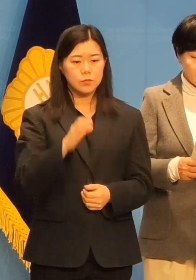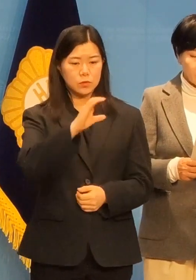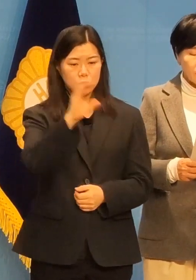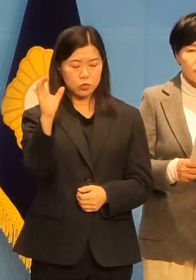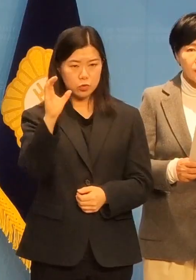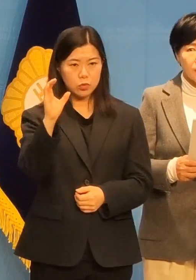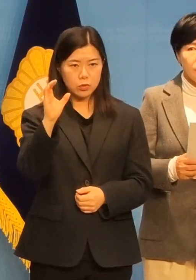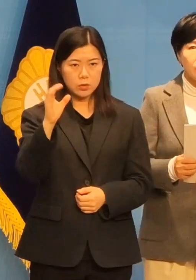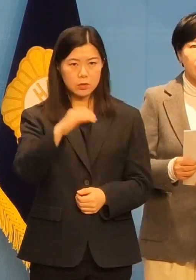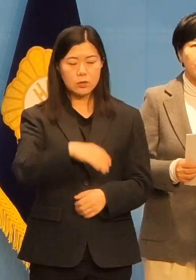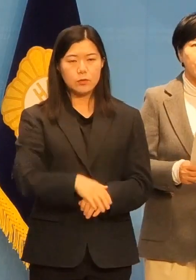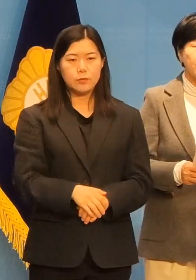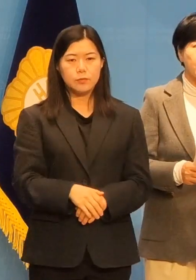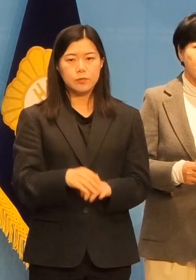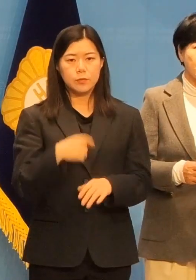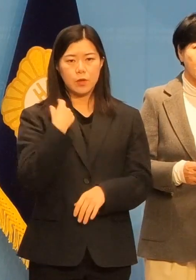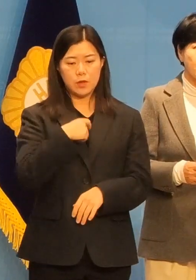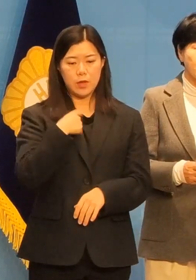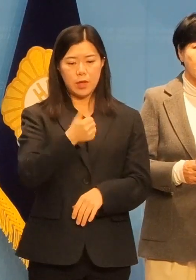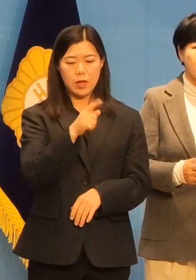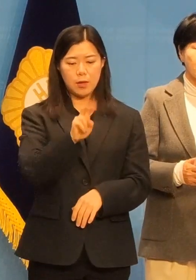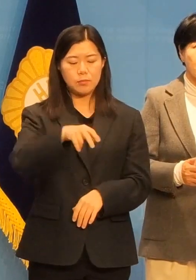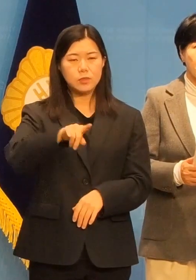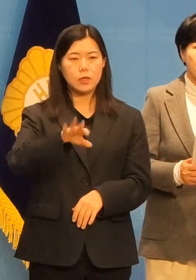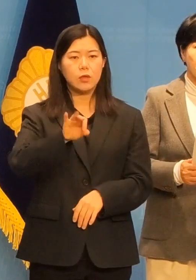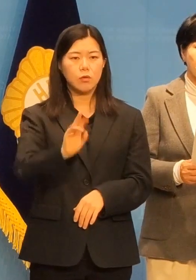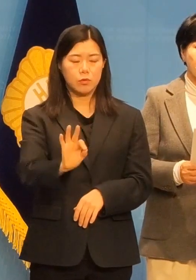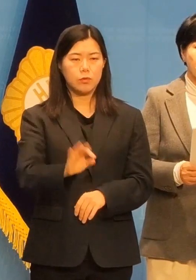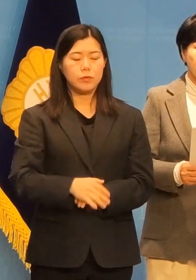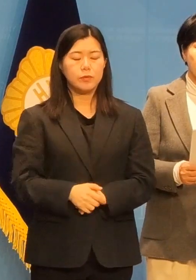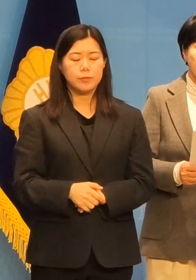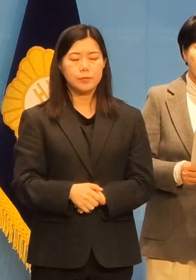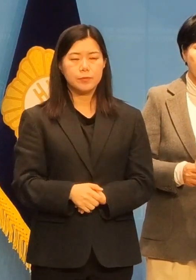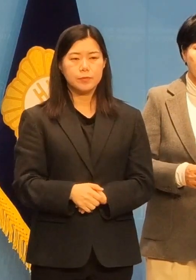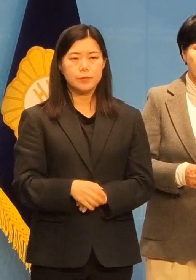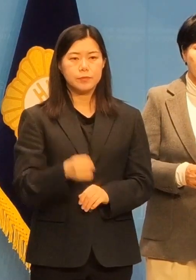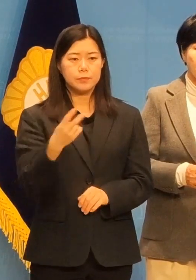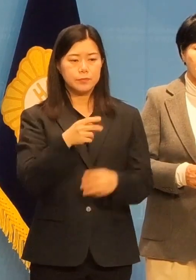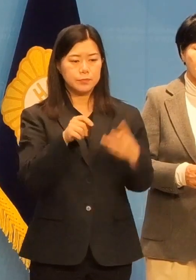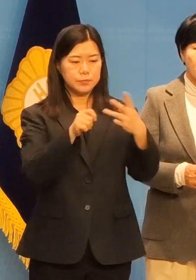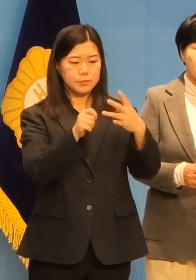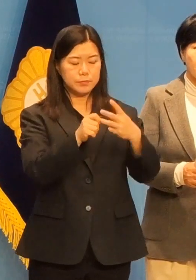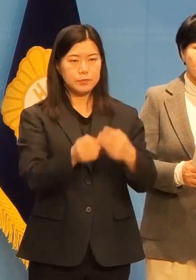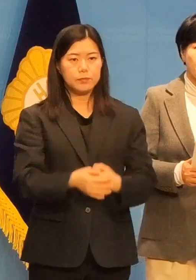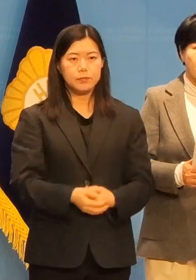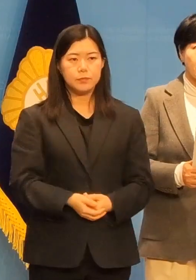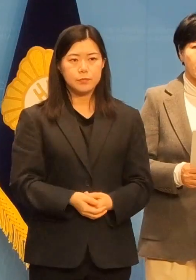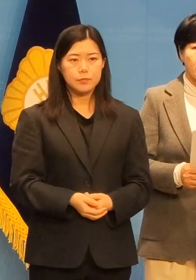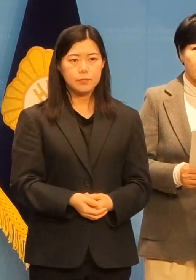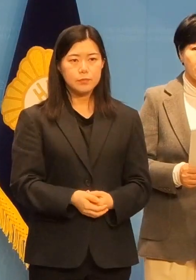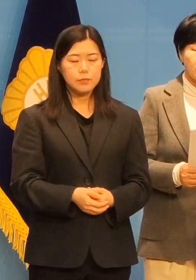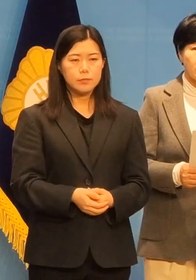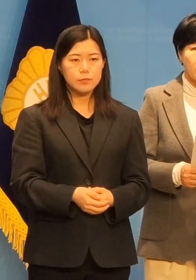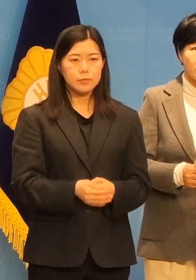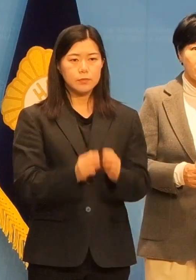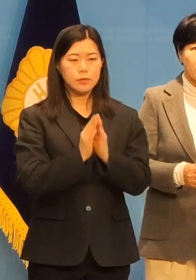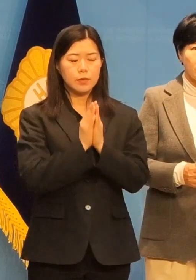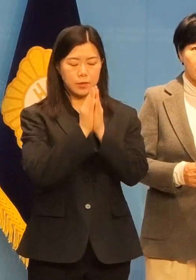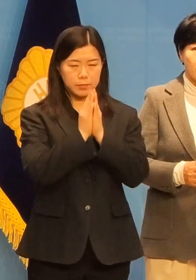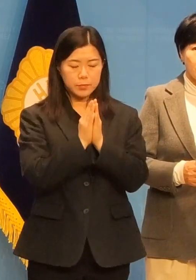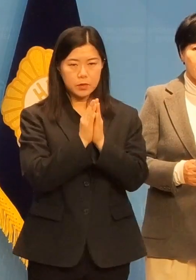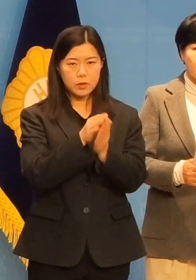천주교 정의구현 사재단 고문이신 함세용 신부님, 그리고 세 번째는 감리교의